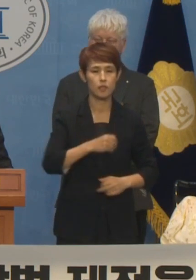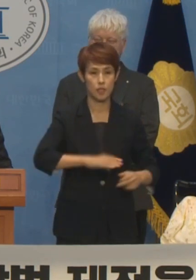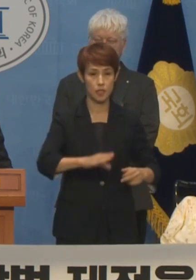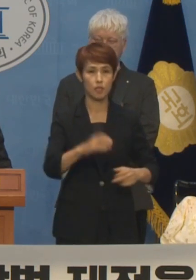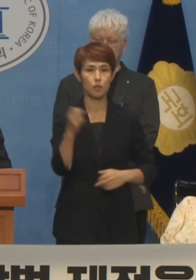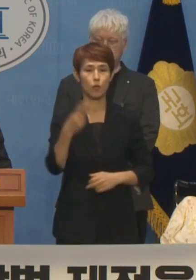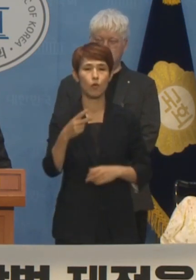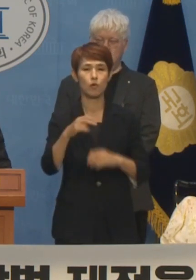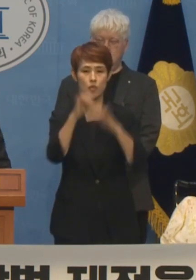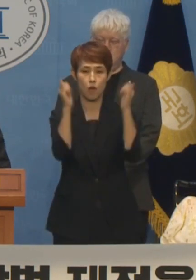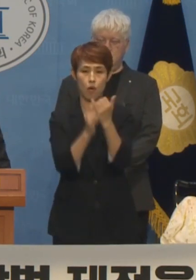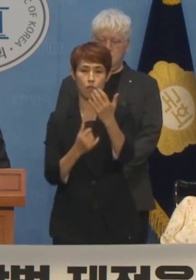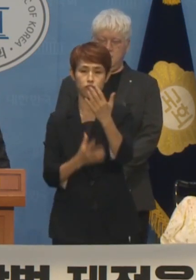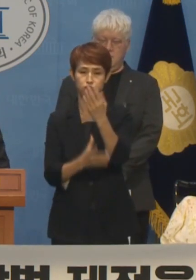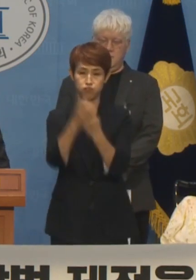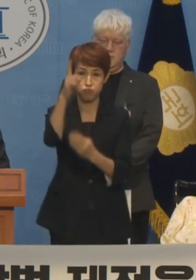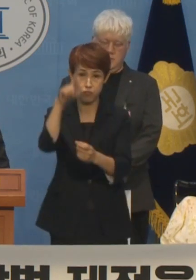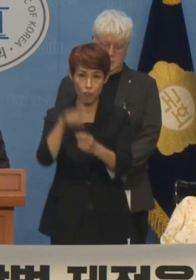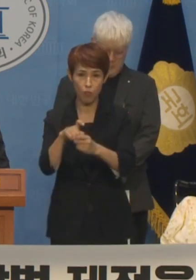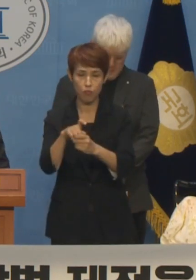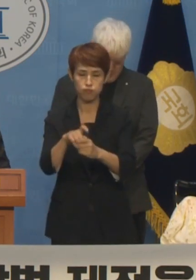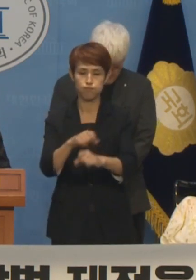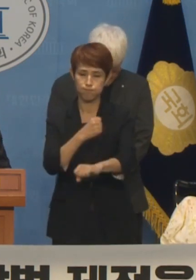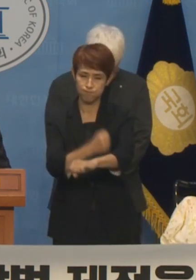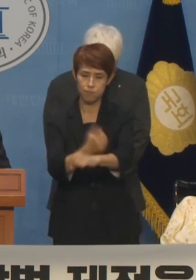역할을 해왔습니다. 하지만